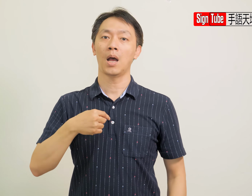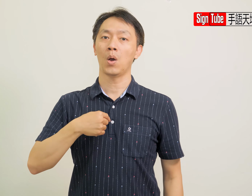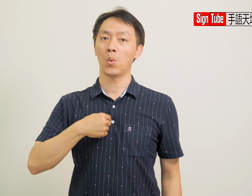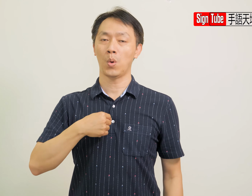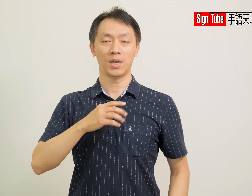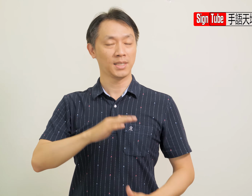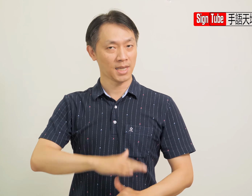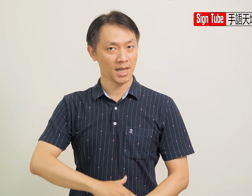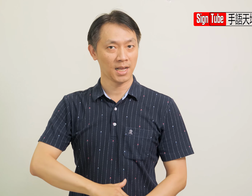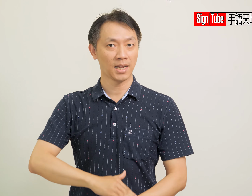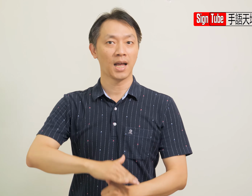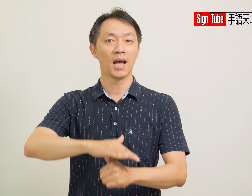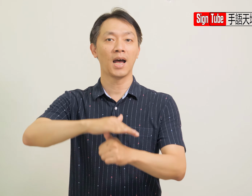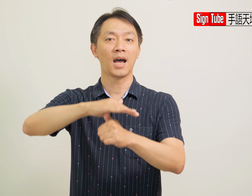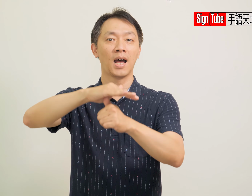伴我长大。